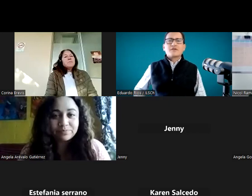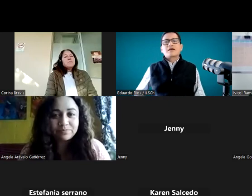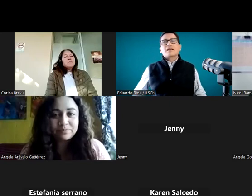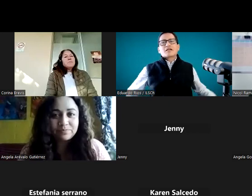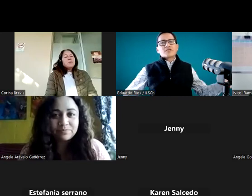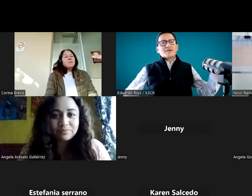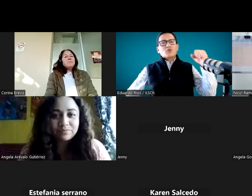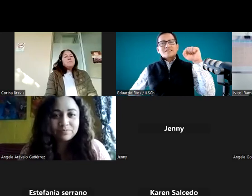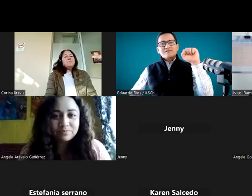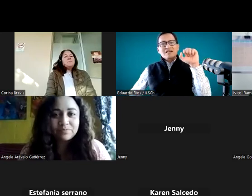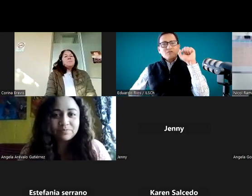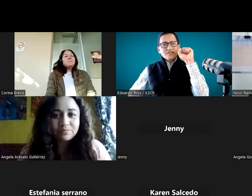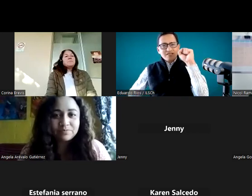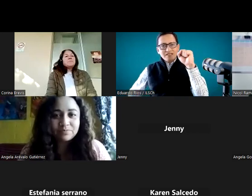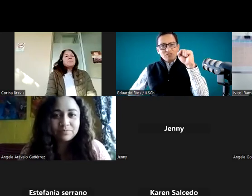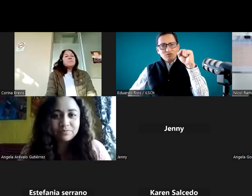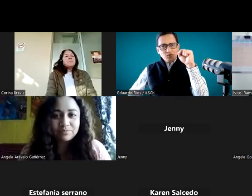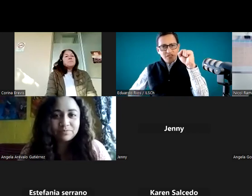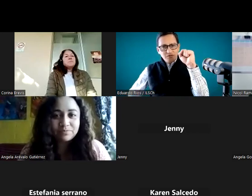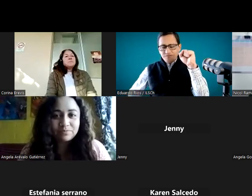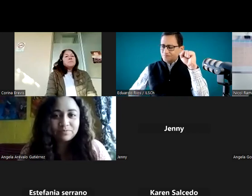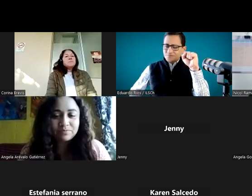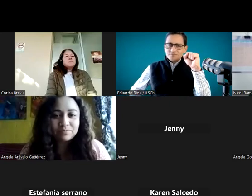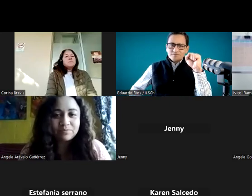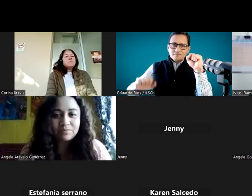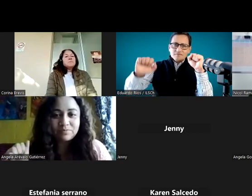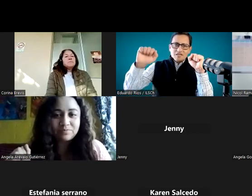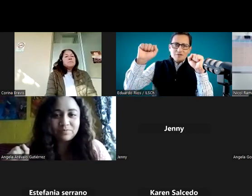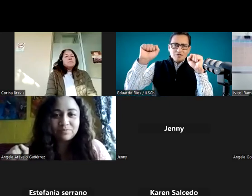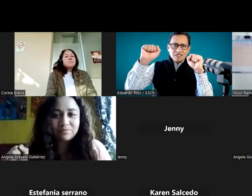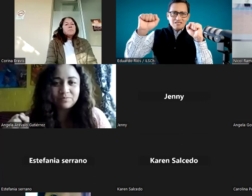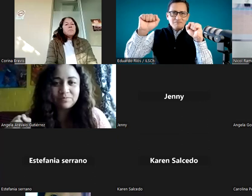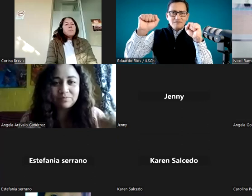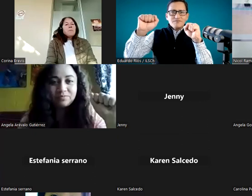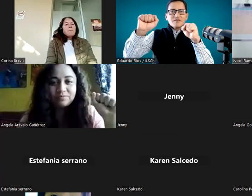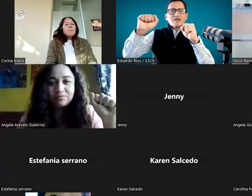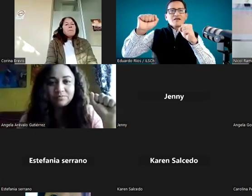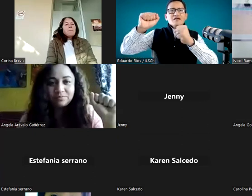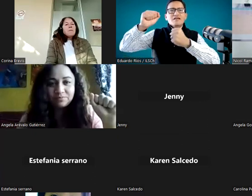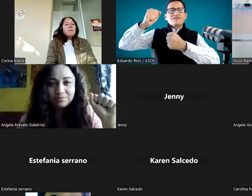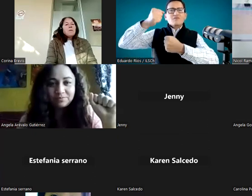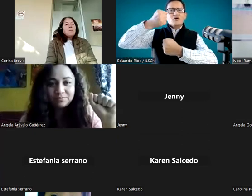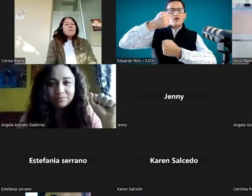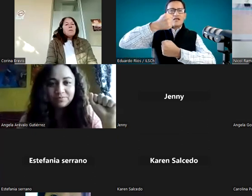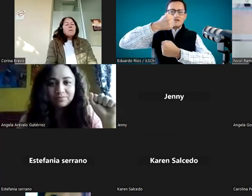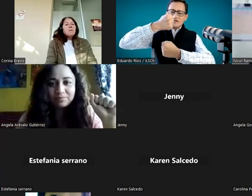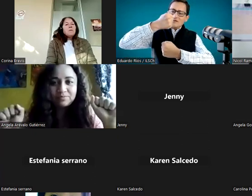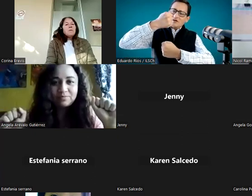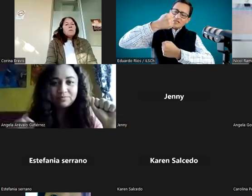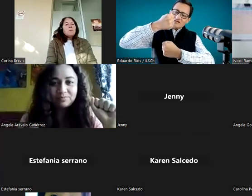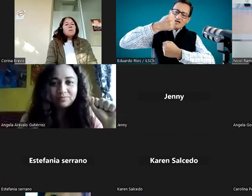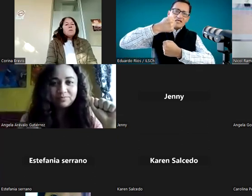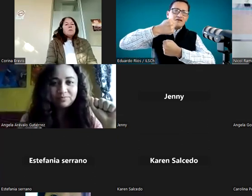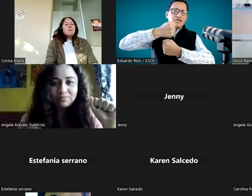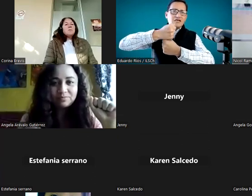Entonces, nuestra mano pasiva la vamos a cerrar así como un puñito, la mano activa también, y las vamos a colocar la